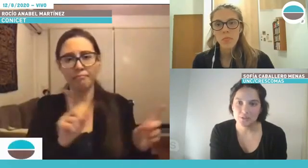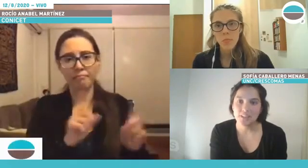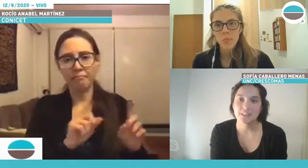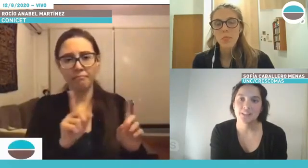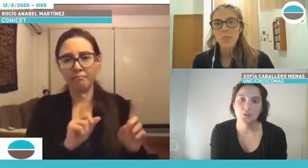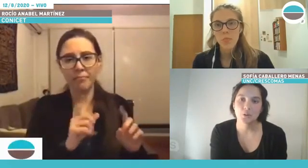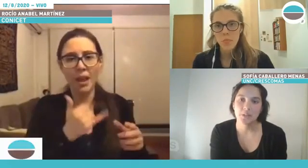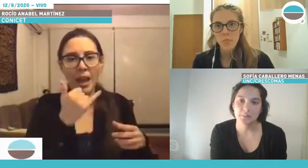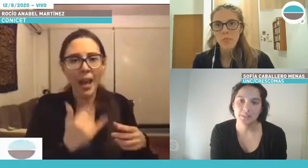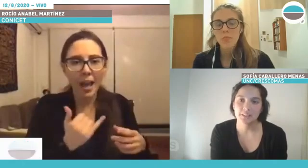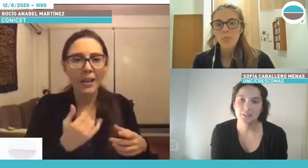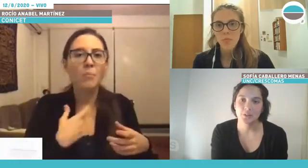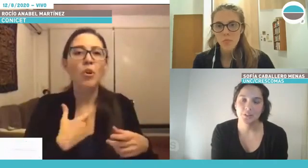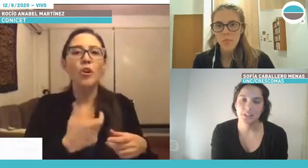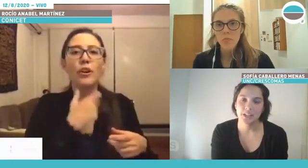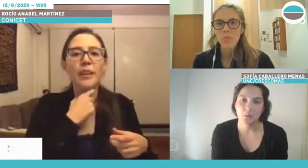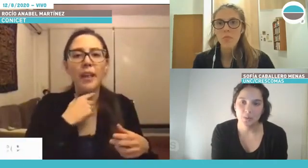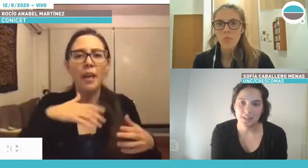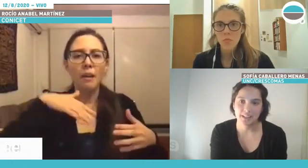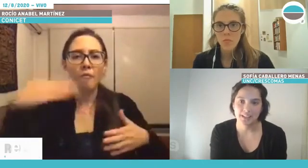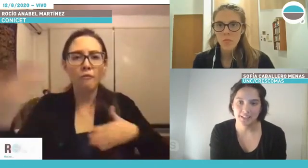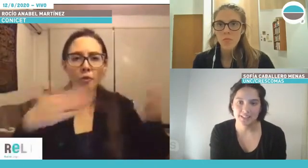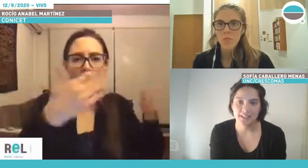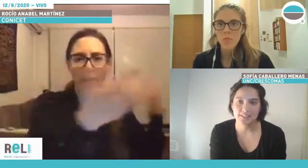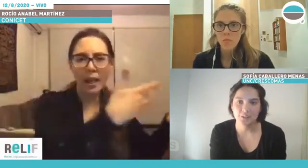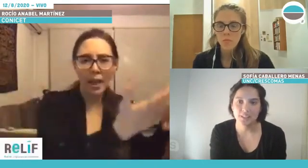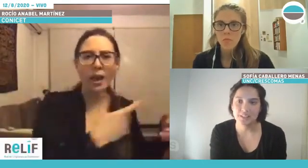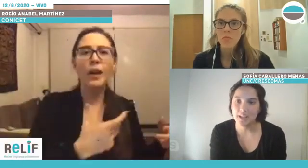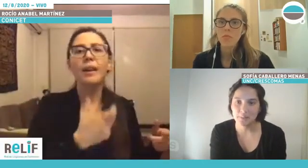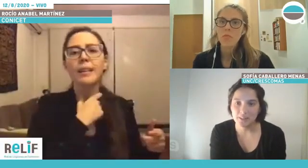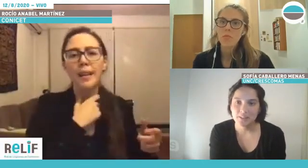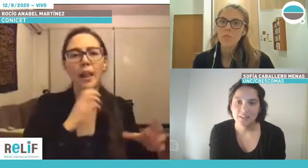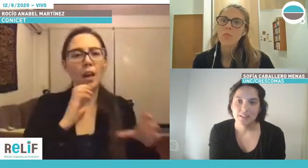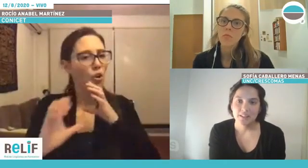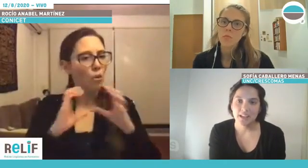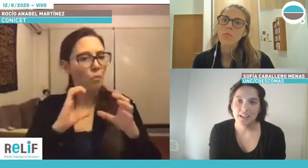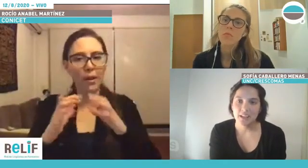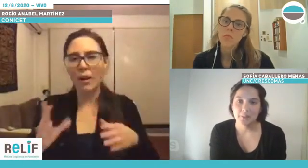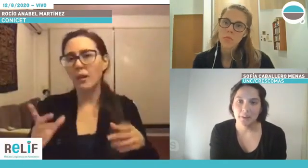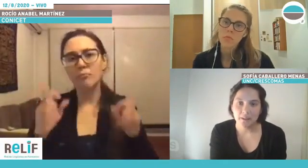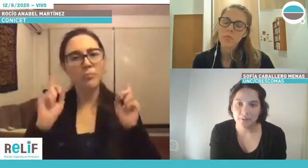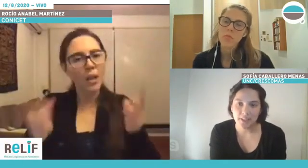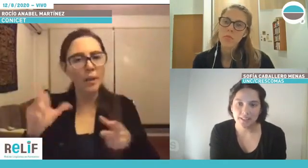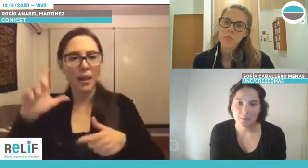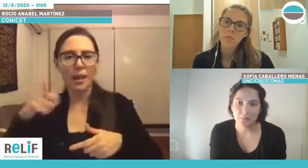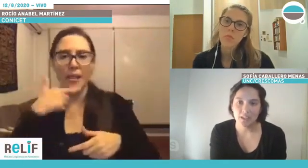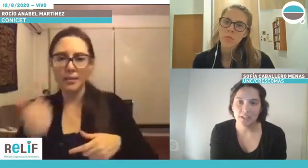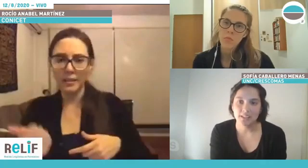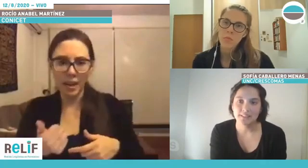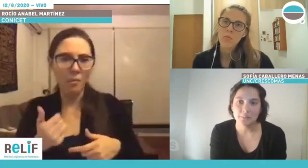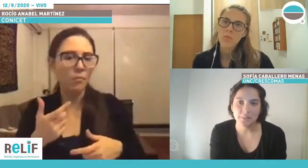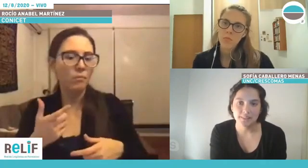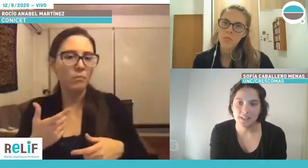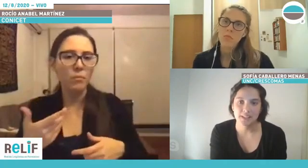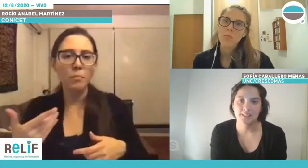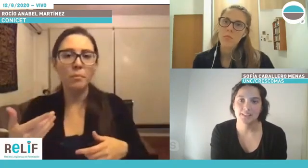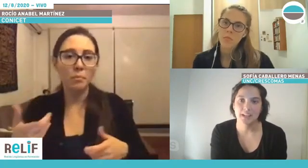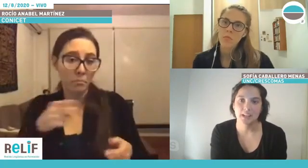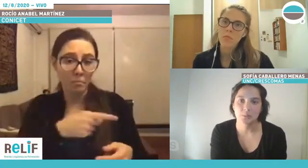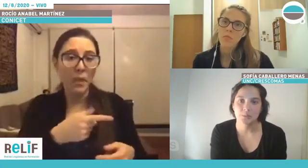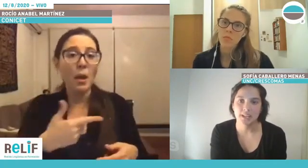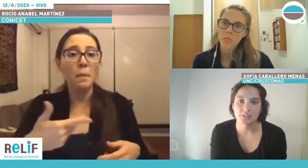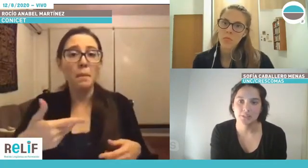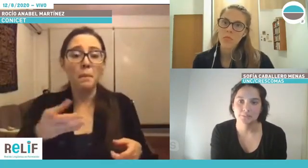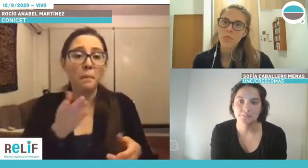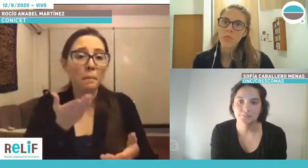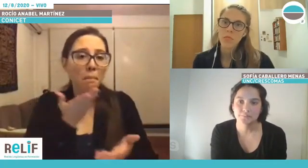la comunicación no sea únicamente dentro de la comunidad en LSA, sino que también para afuera, digamos, que siempre sea en LSA